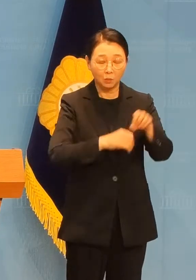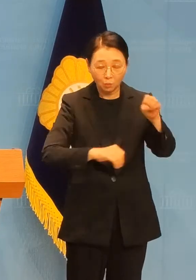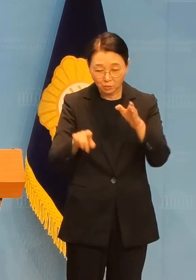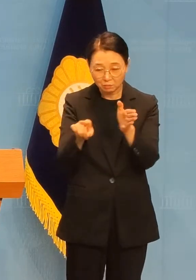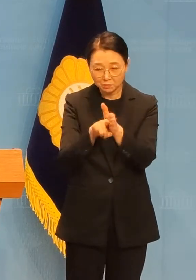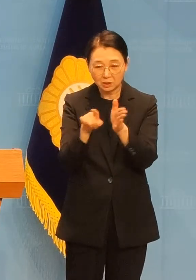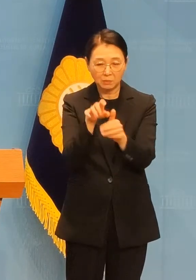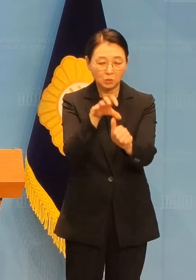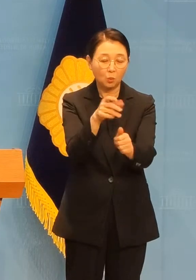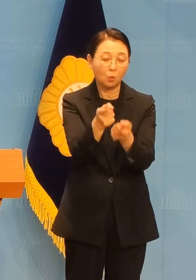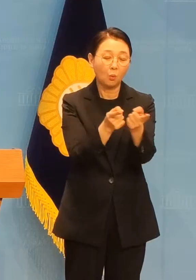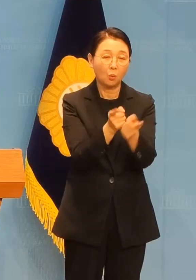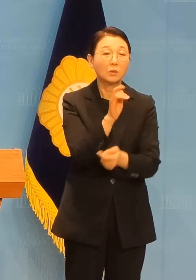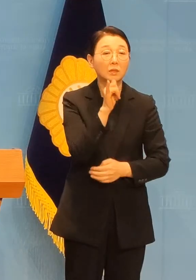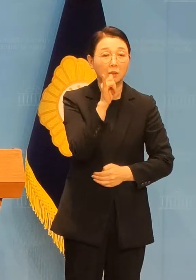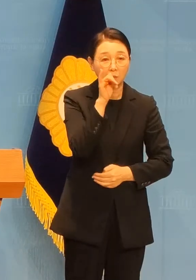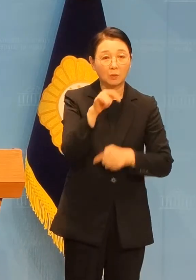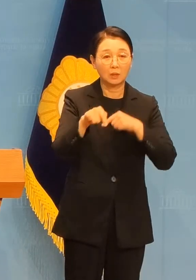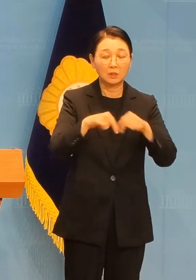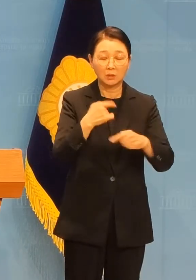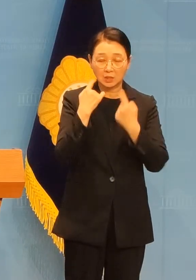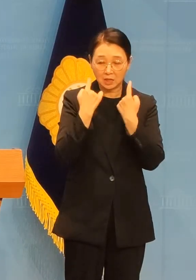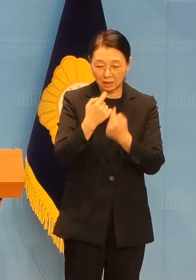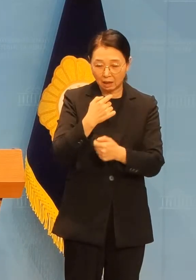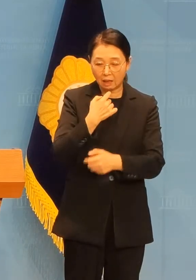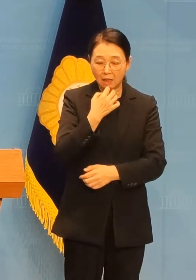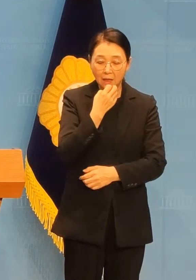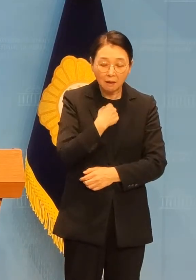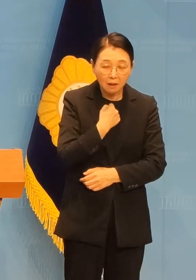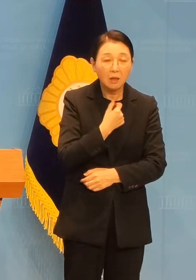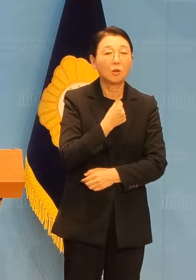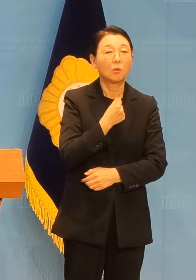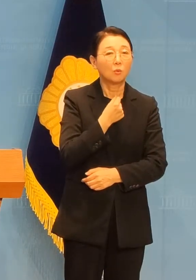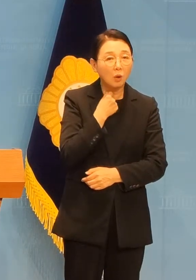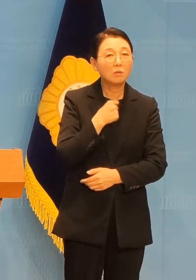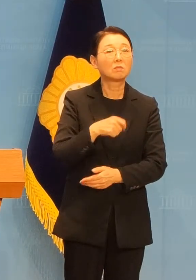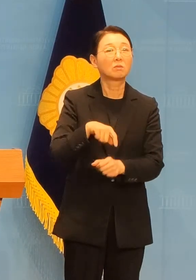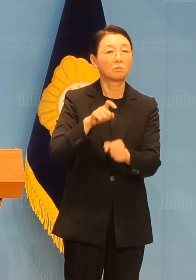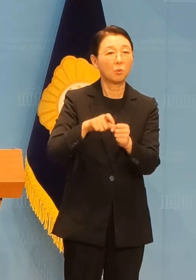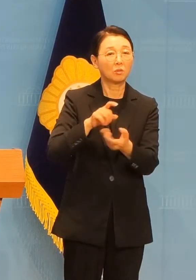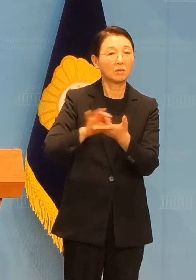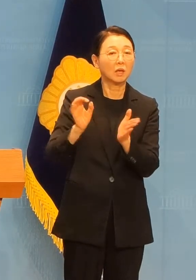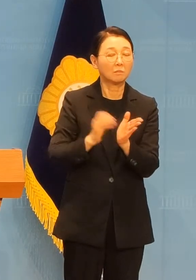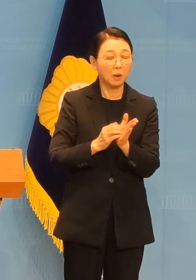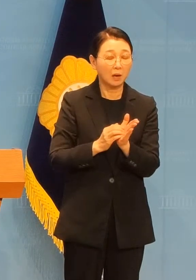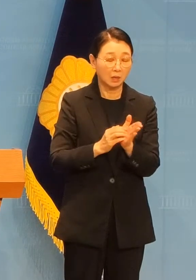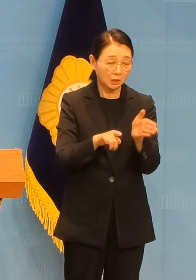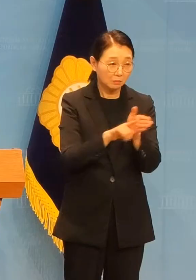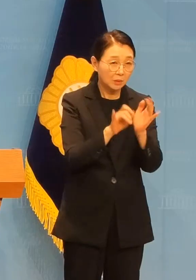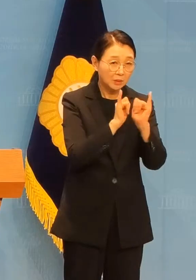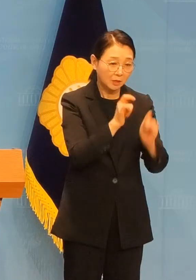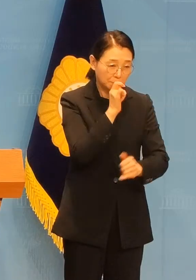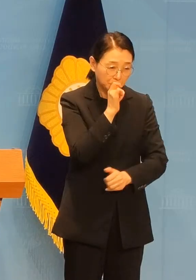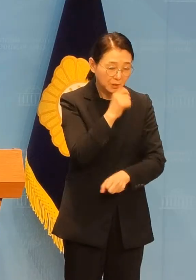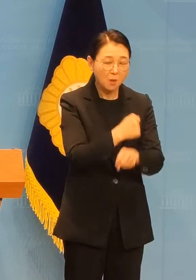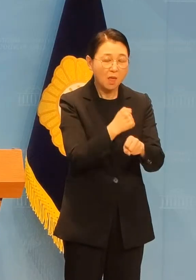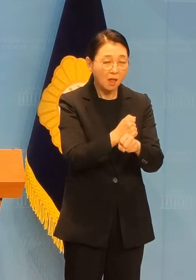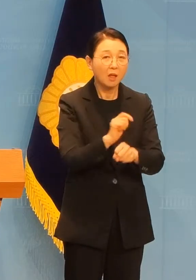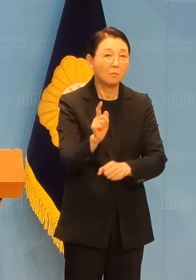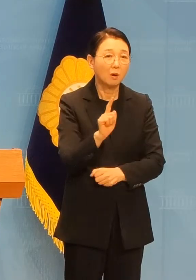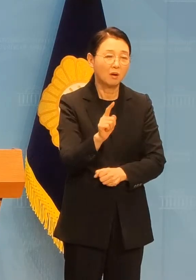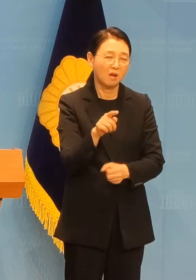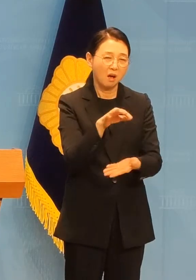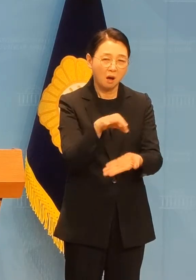신앙을 통제하고 정치를 사유화하는 도구로 사용해 왔습니다. 신도에게 침묵을 강요하고